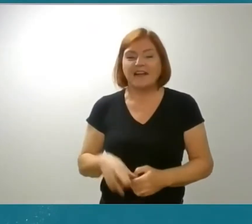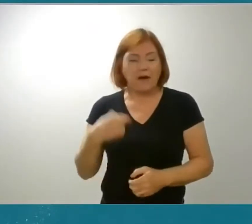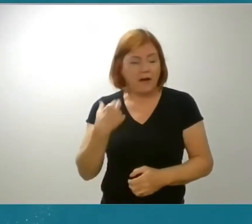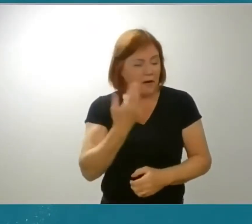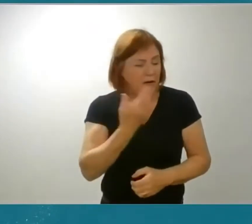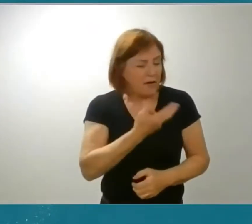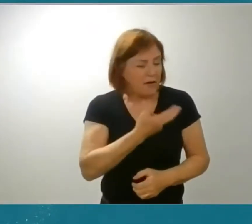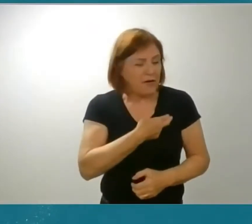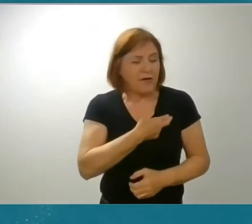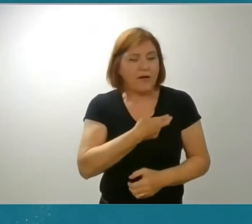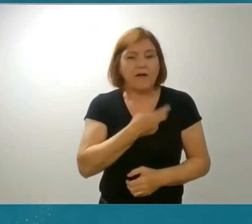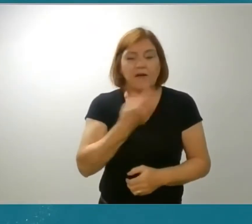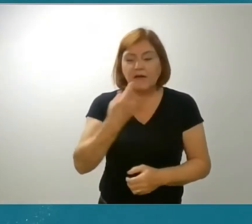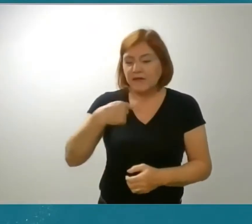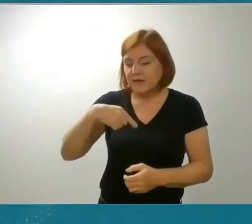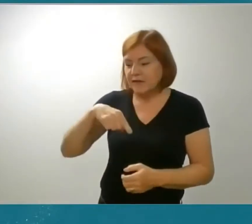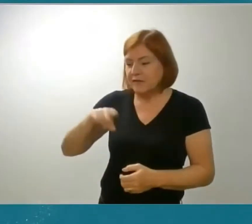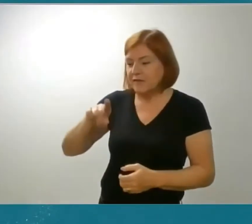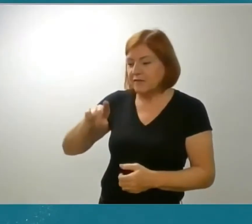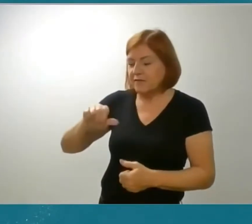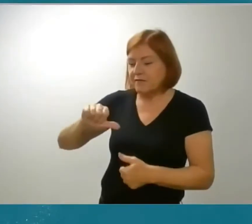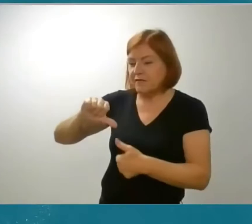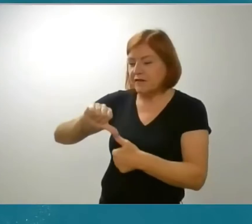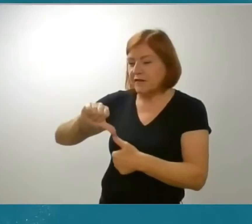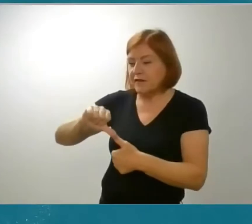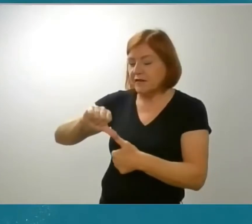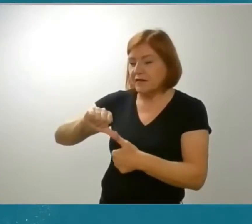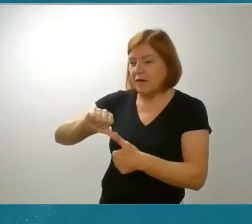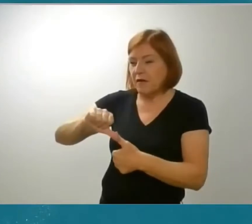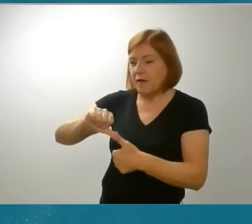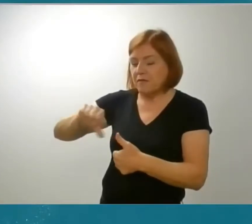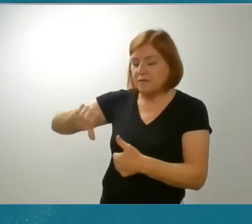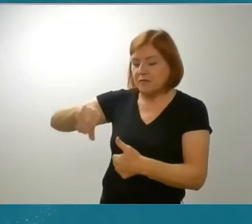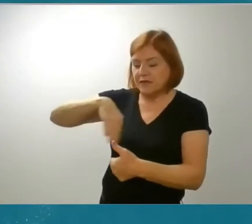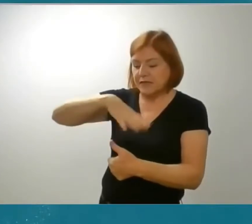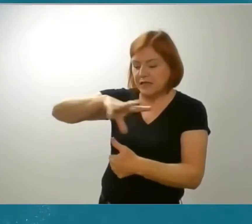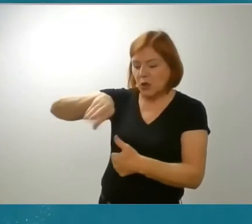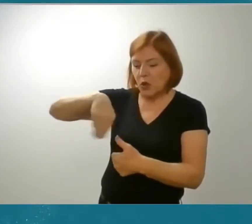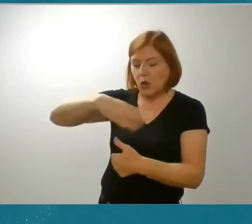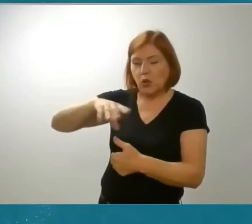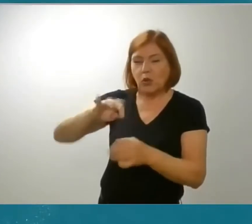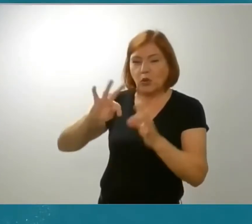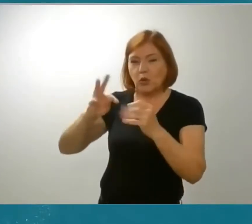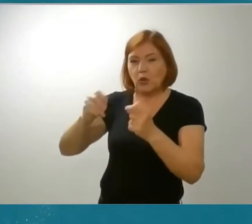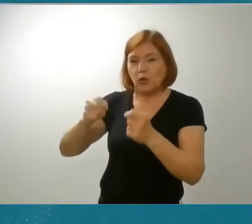brasileiros, tudo é fogo de palha, não tem consistência.